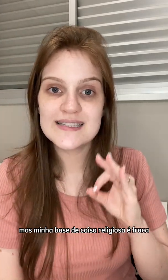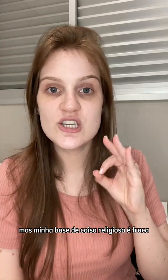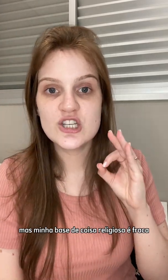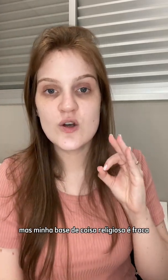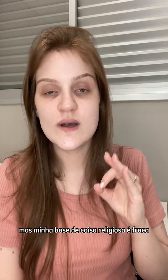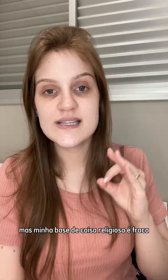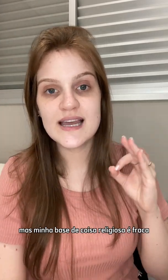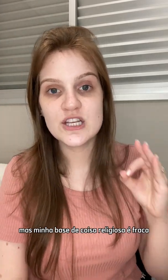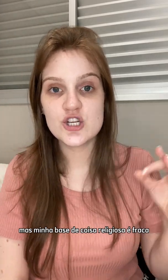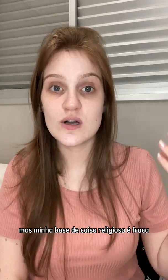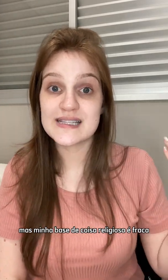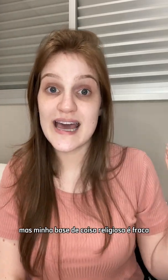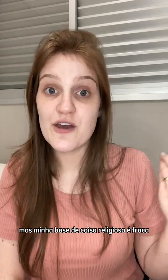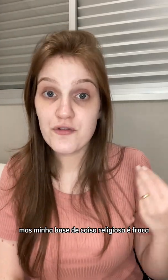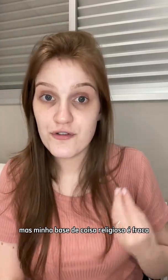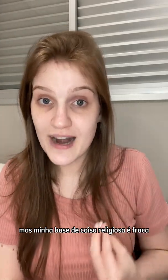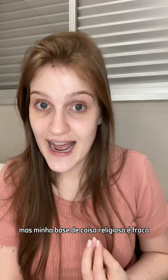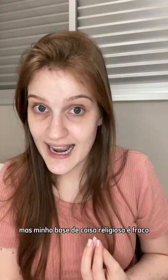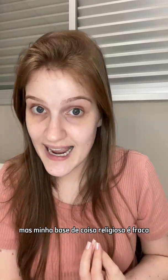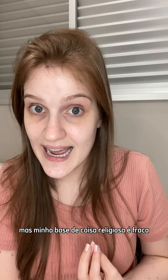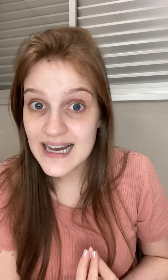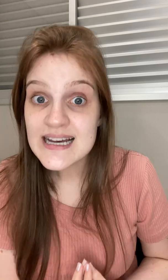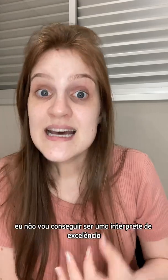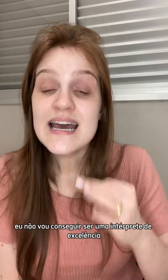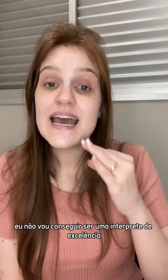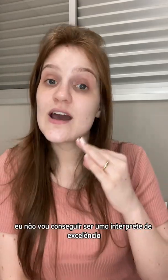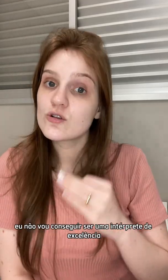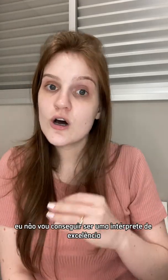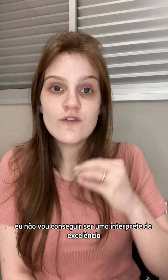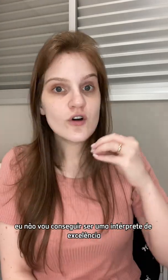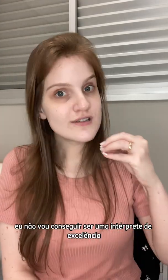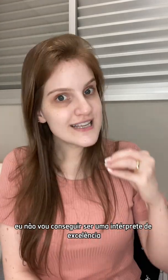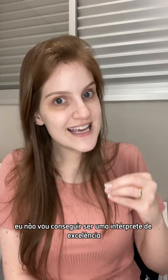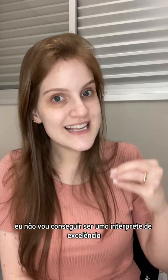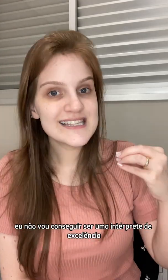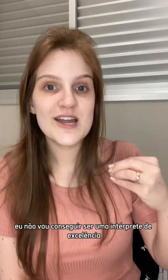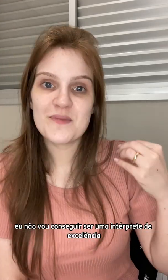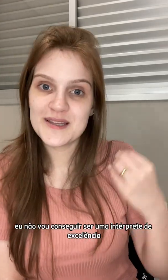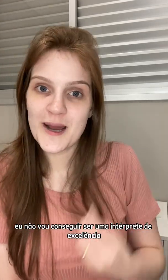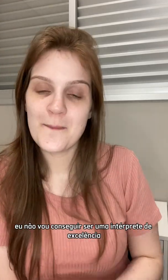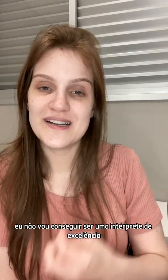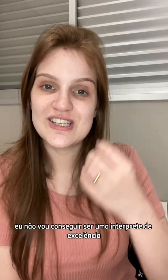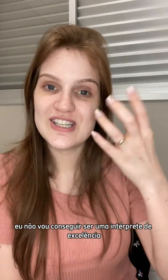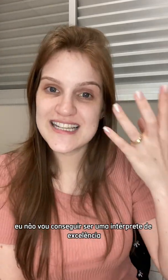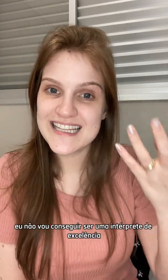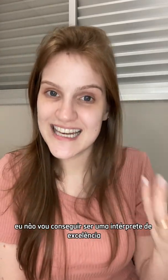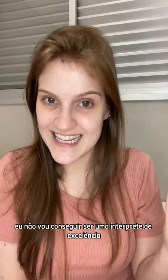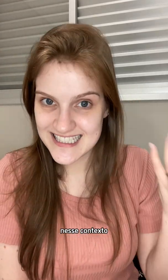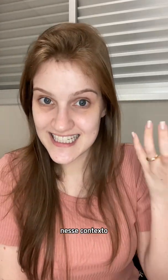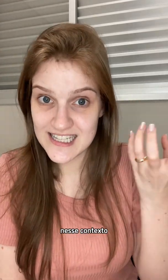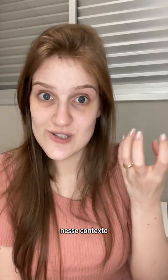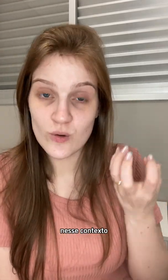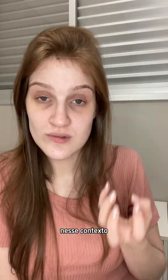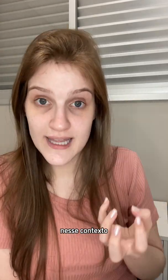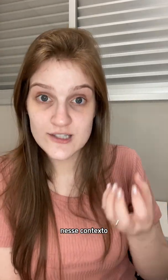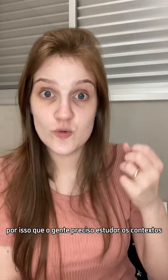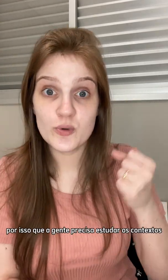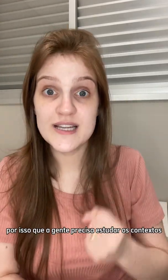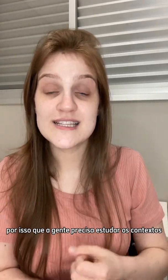de coisa religiosa é fraca, eu não vou conseguir ser uma intérprete de excelência nesse contexto. Por isso que a